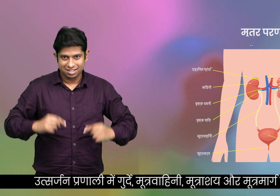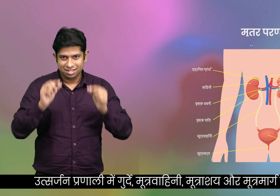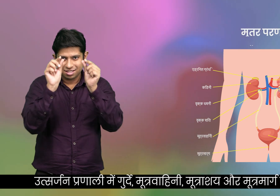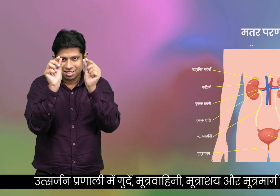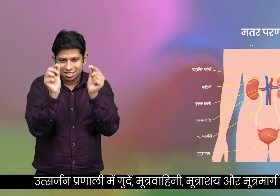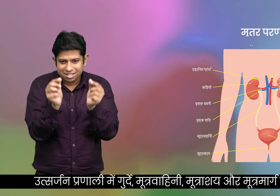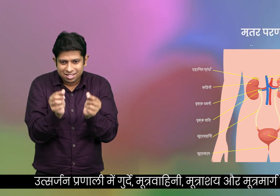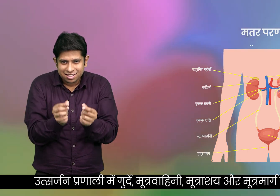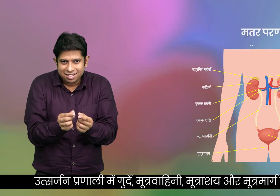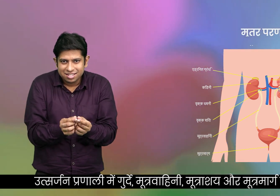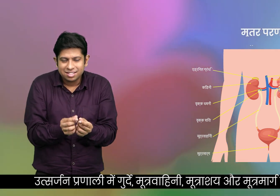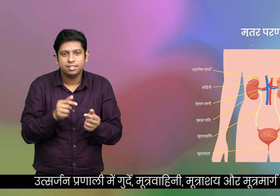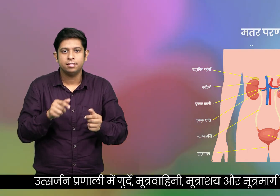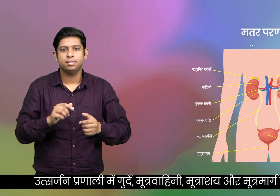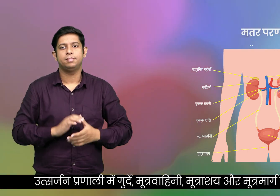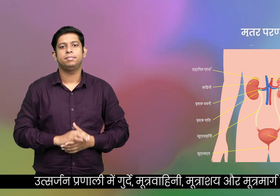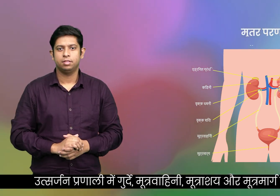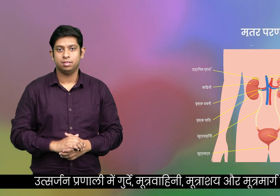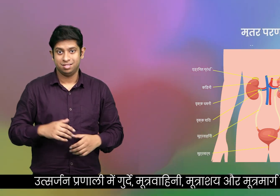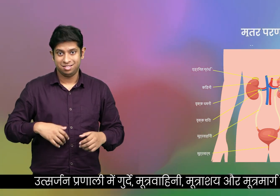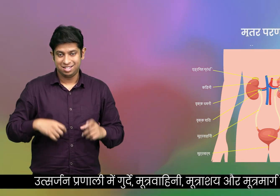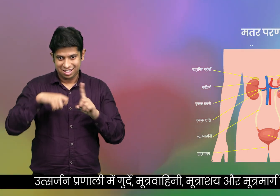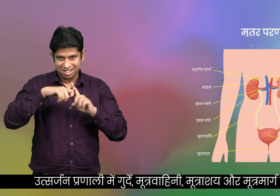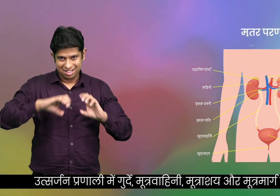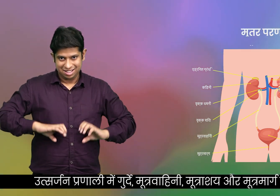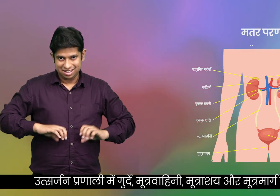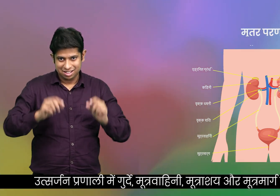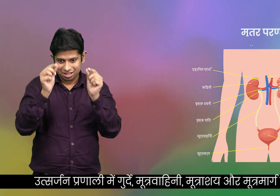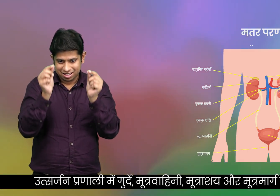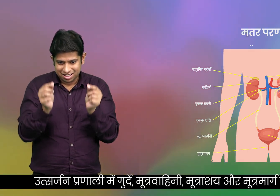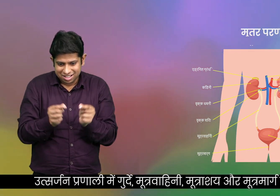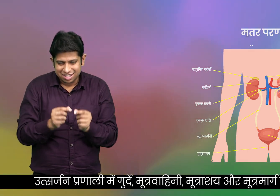की एक जोड़ी शामिल है।